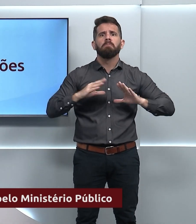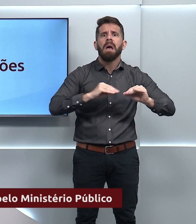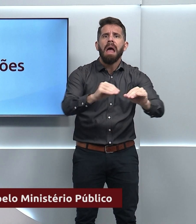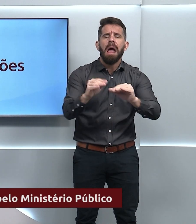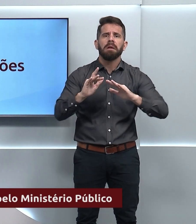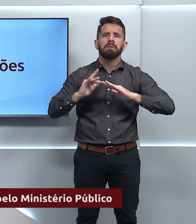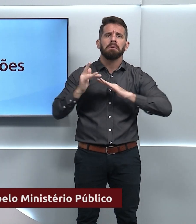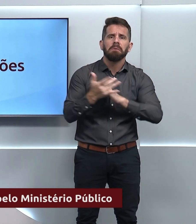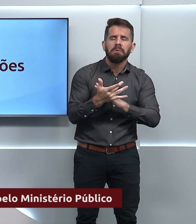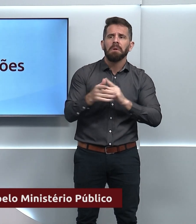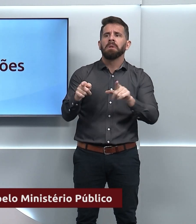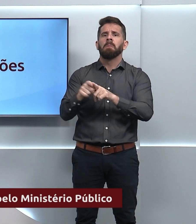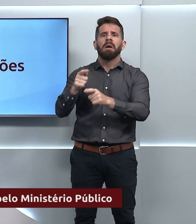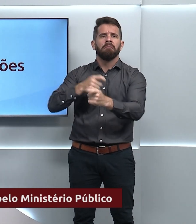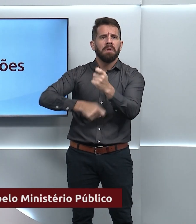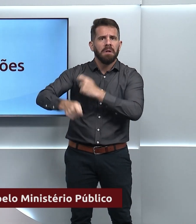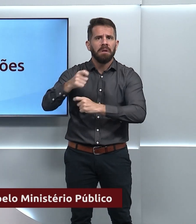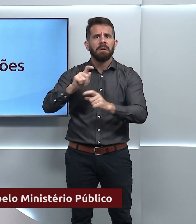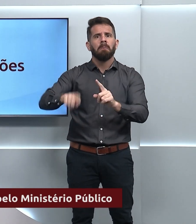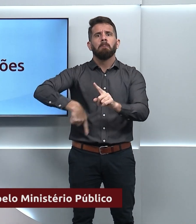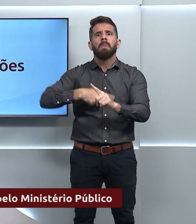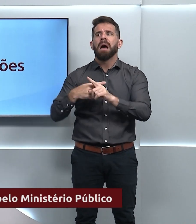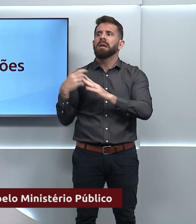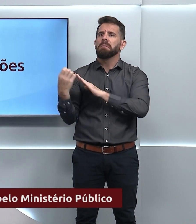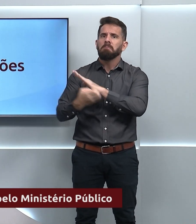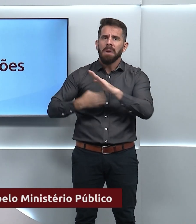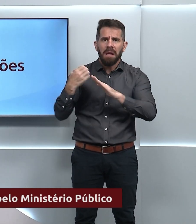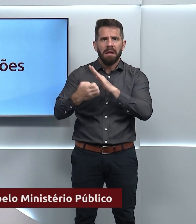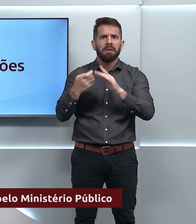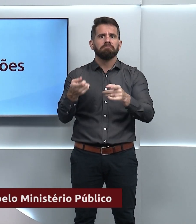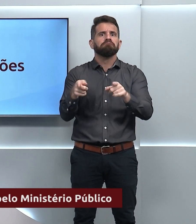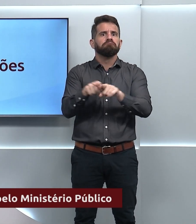das finanças e das empresas dele e da igreja.